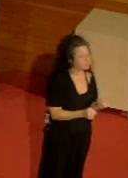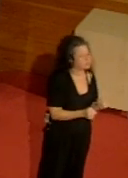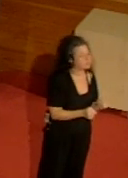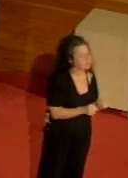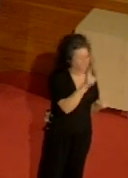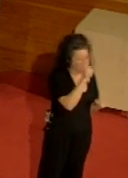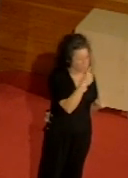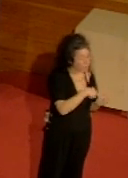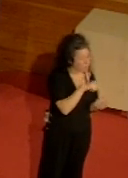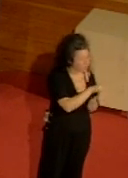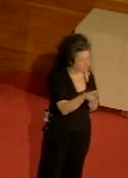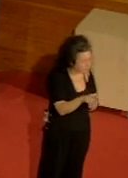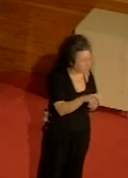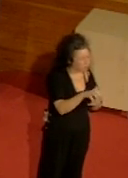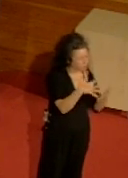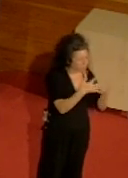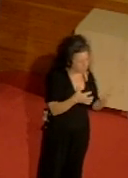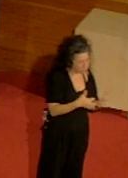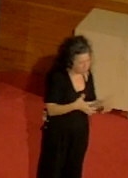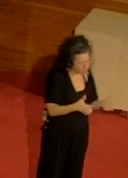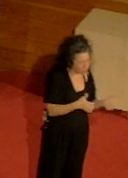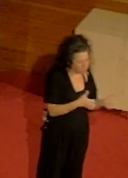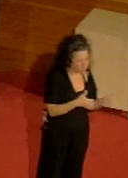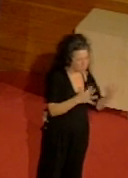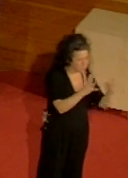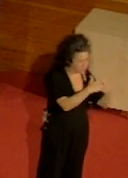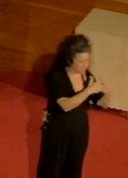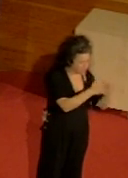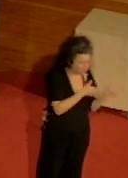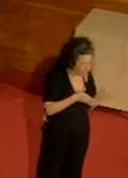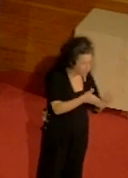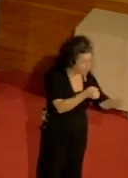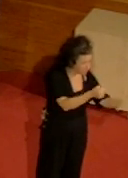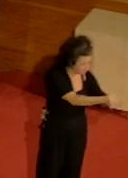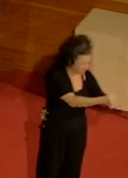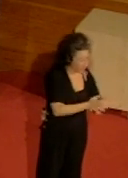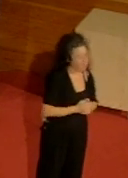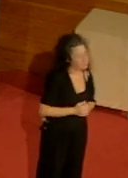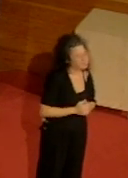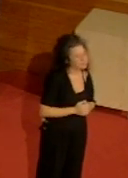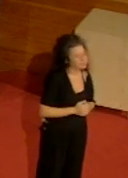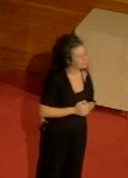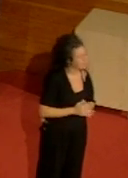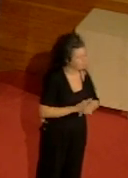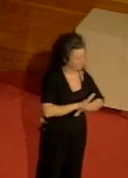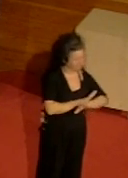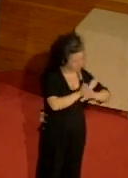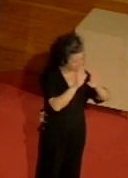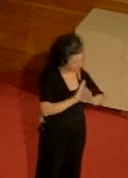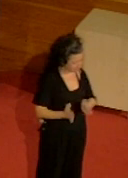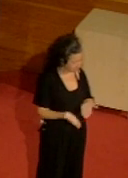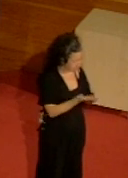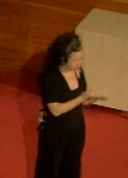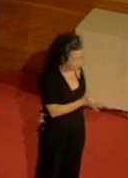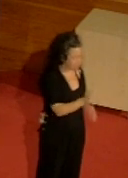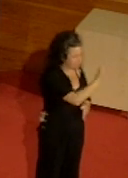2022, con el reportaje Una chabola al final del camino. Bueno, a besterik gabe hitza emango diot Agus Moralesi, gogoratu